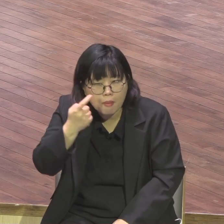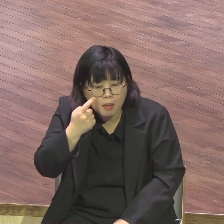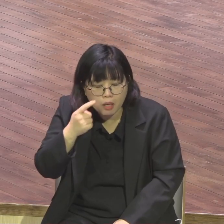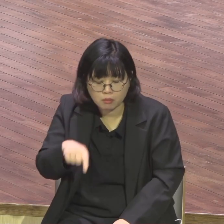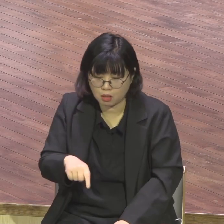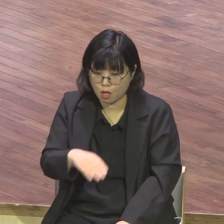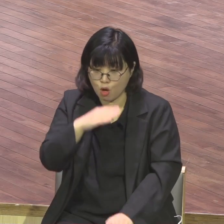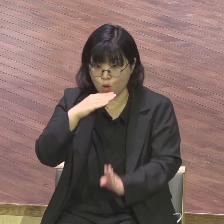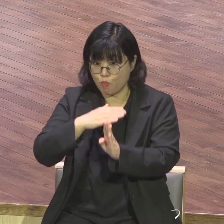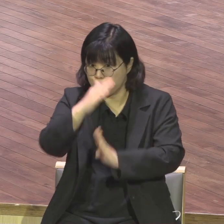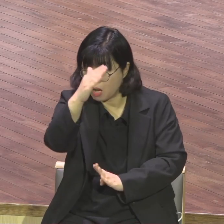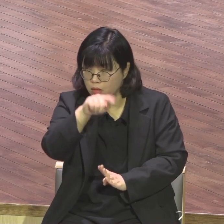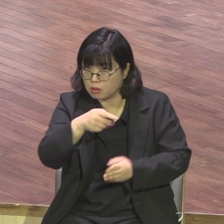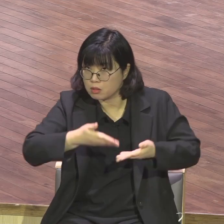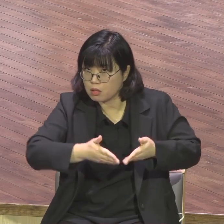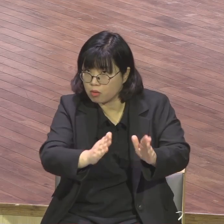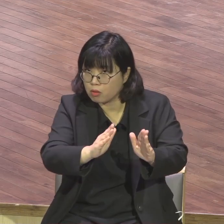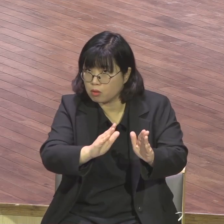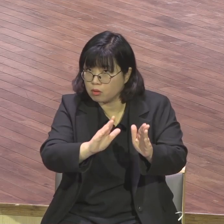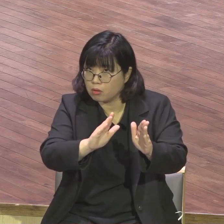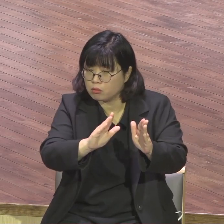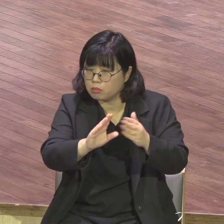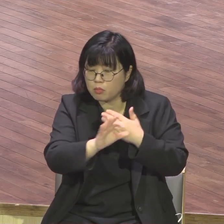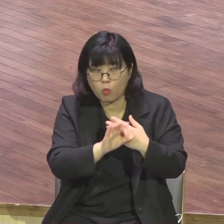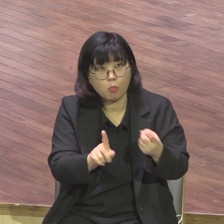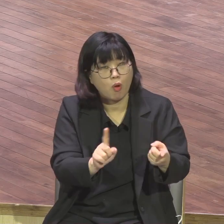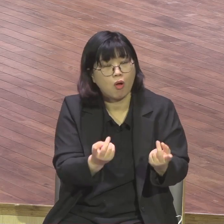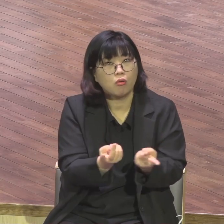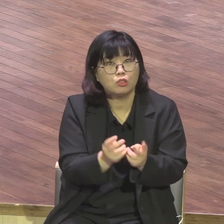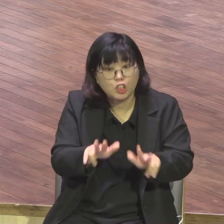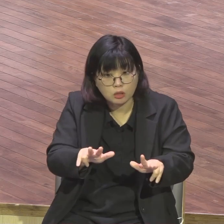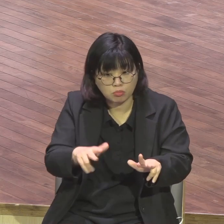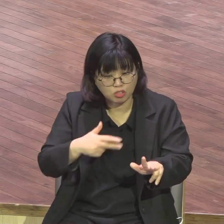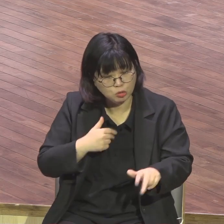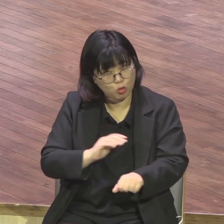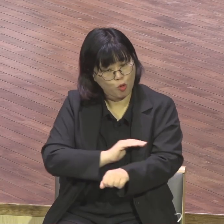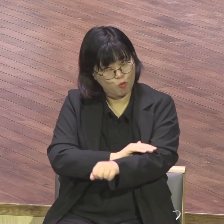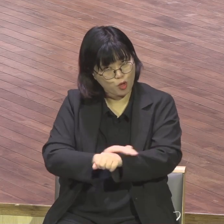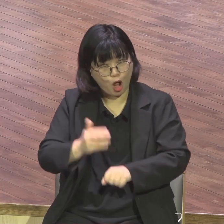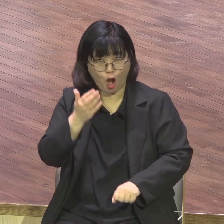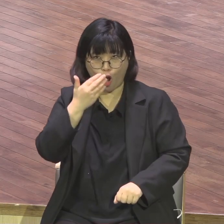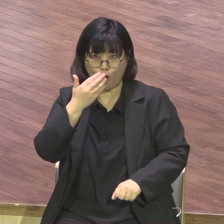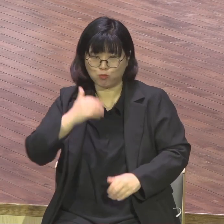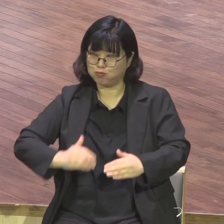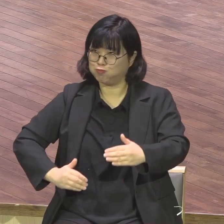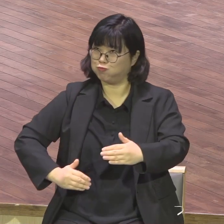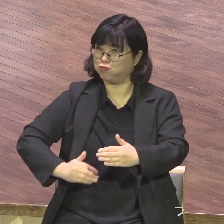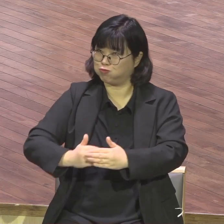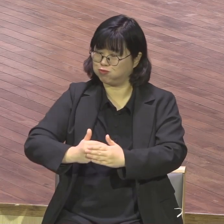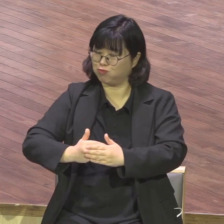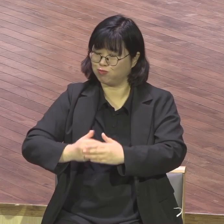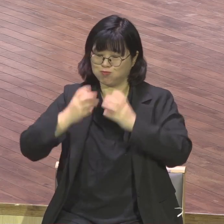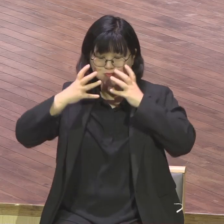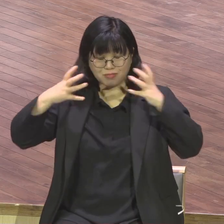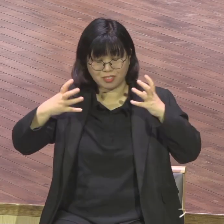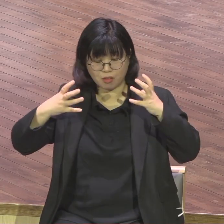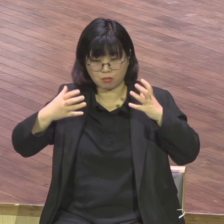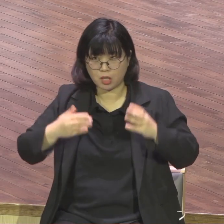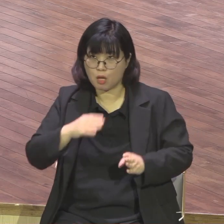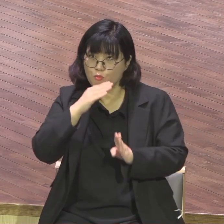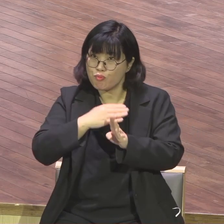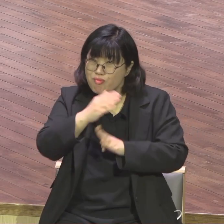먹습니까? 얼마나 감사해요? 감사합니까? 비교하지 마세요. 비교하면 안 돼요. 비교하는 순간에 사단이